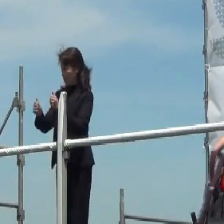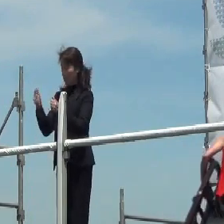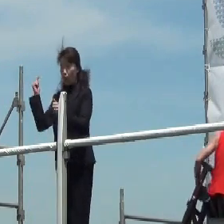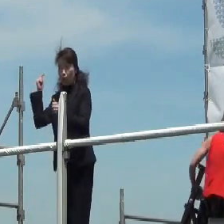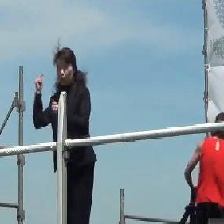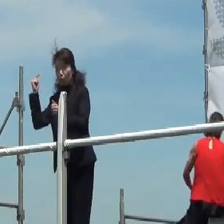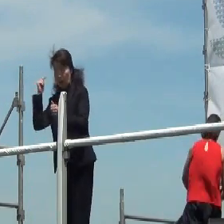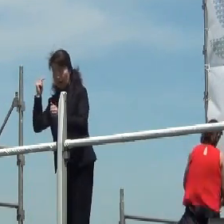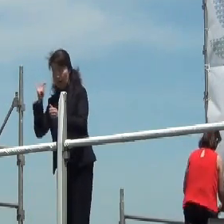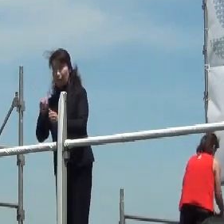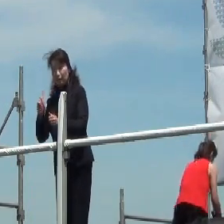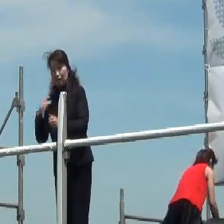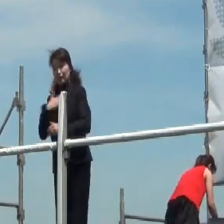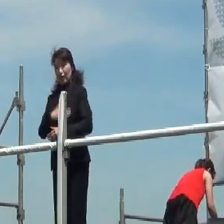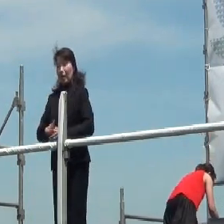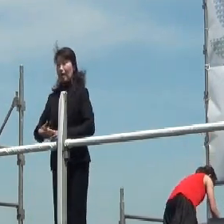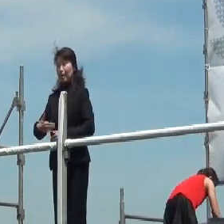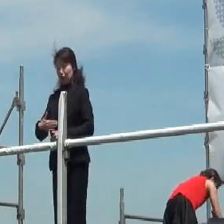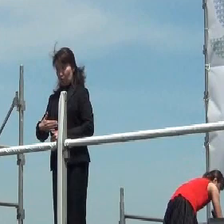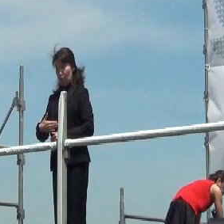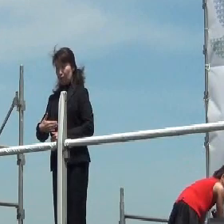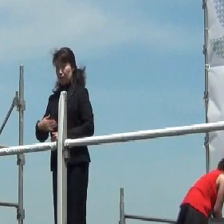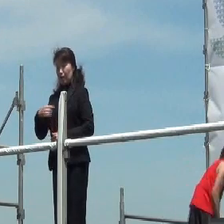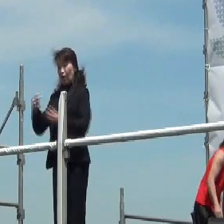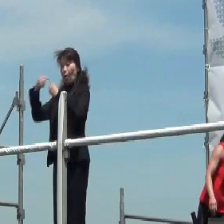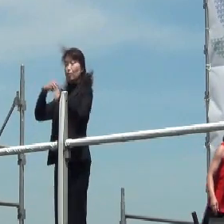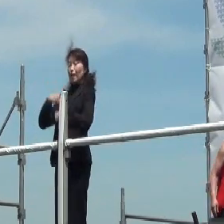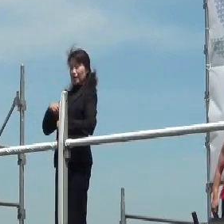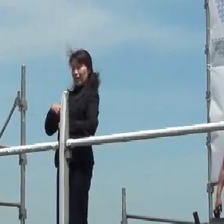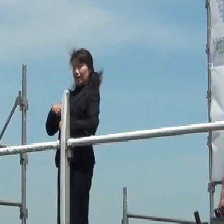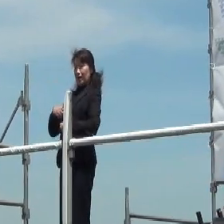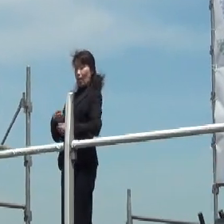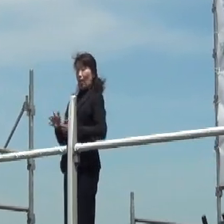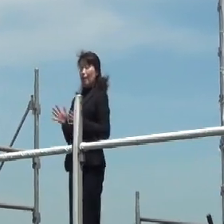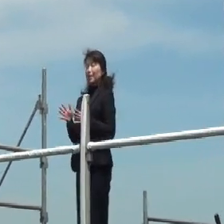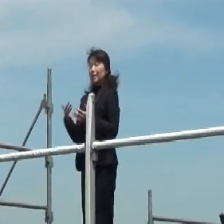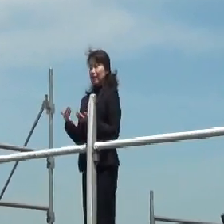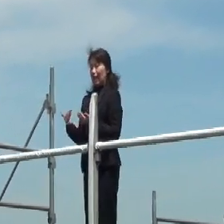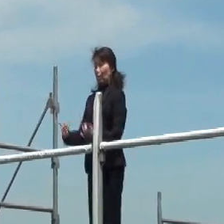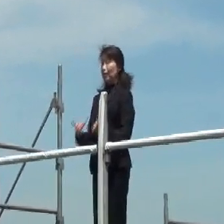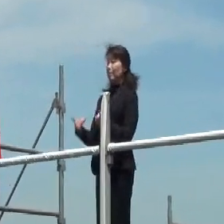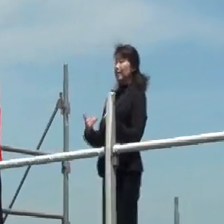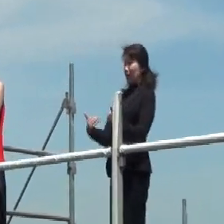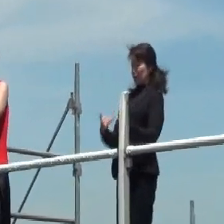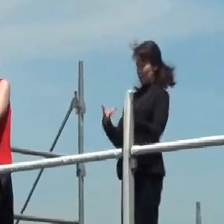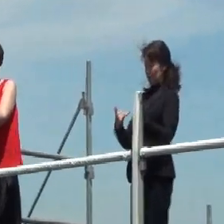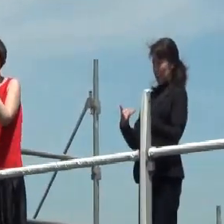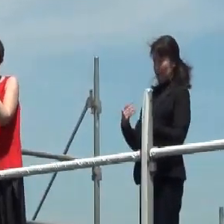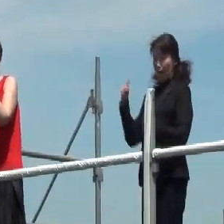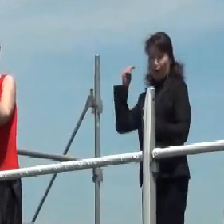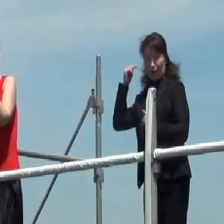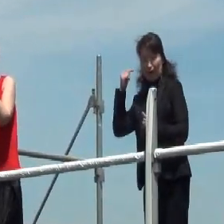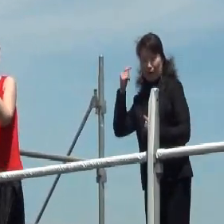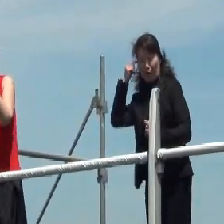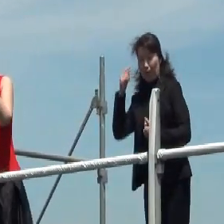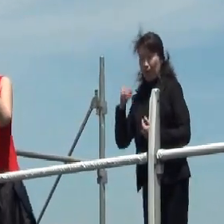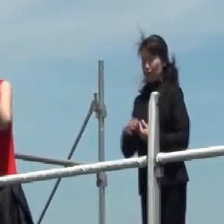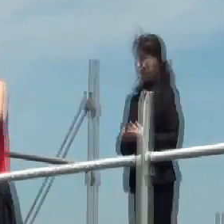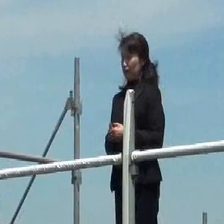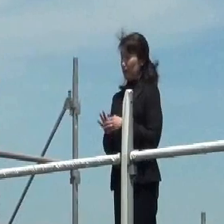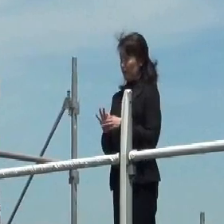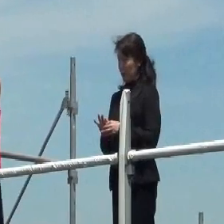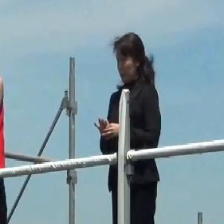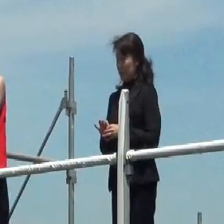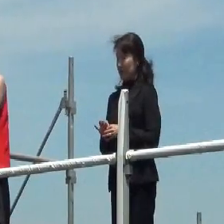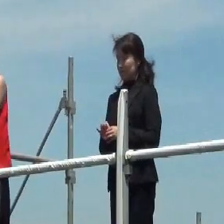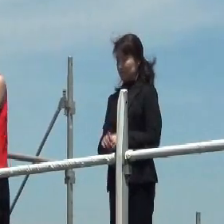のは、体の芯の方まで響いてくる曲音なんではないかなと思います。